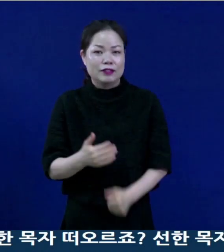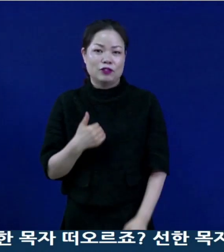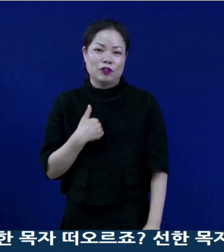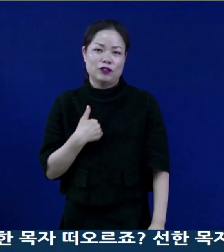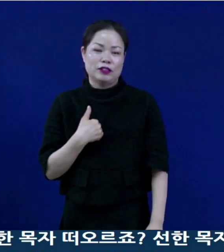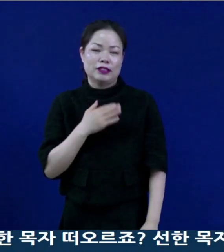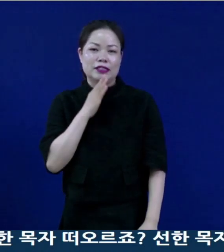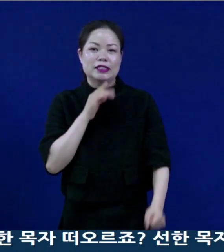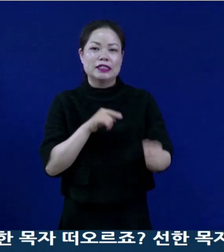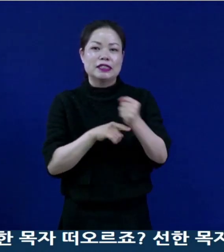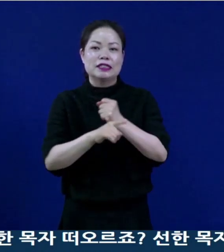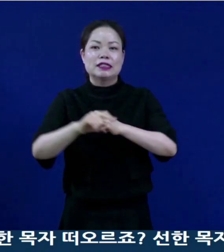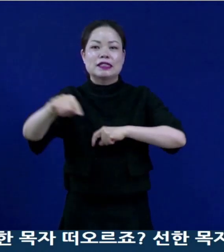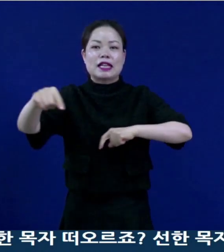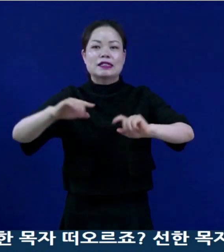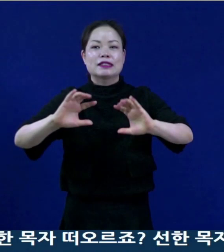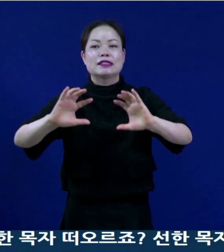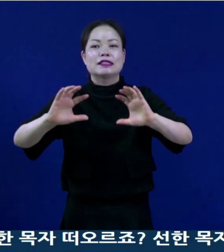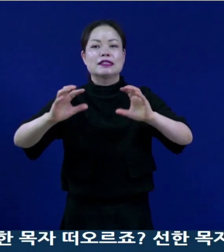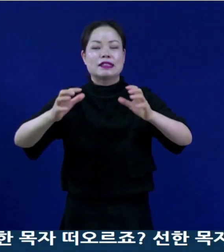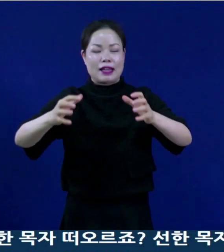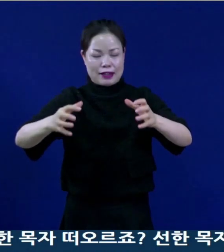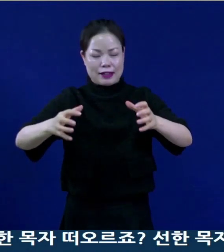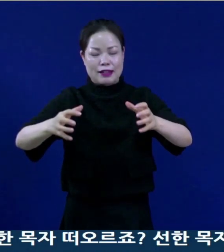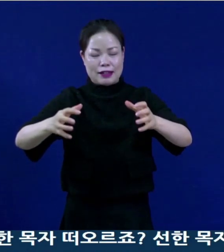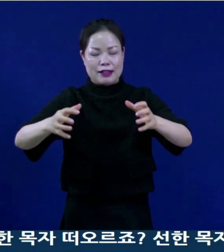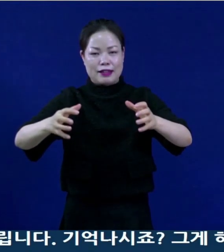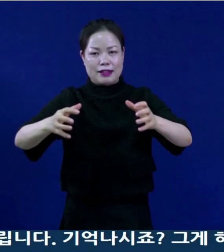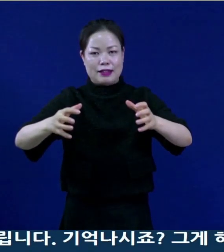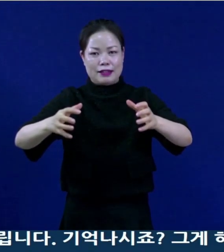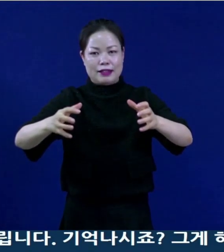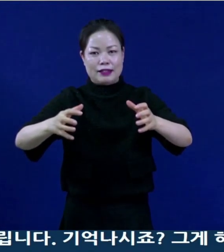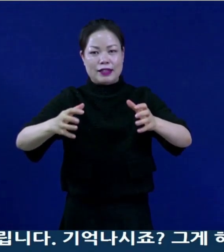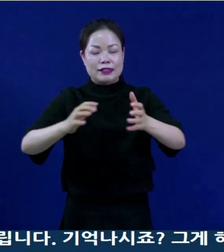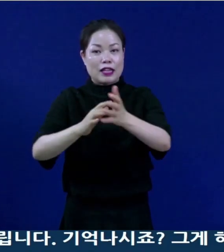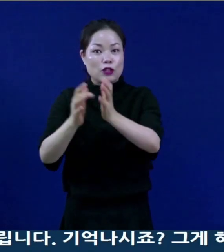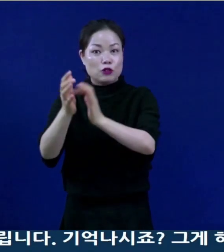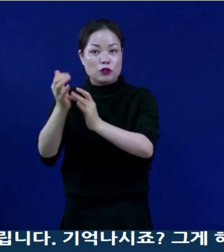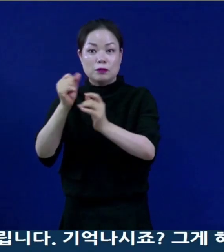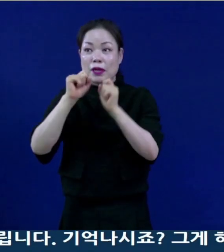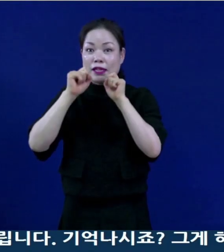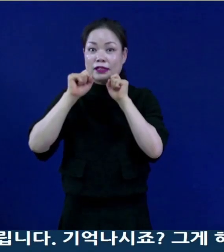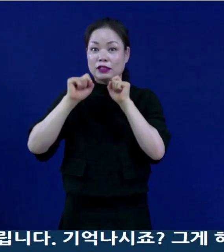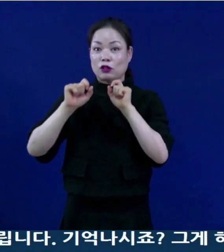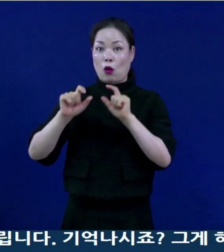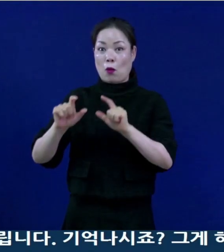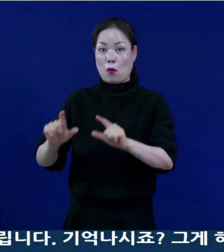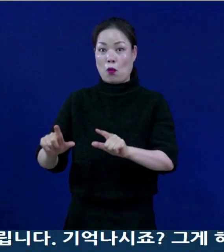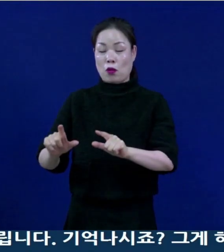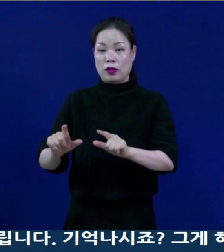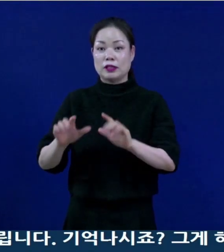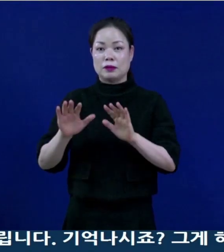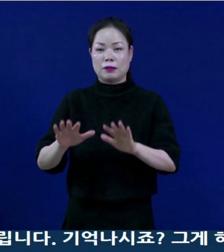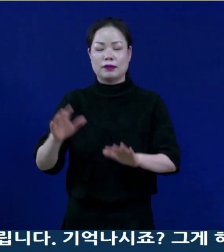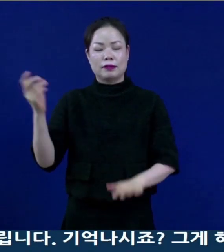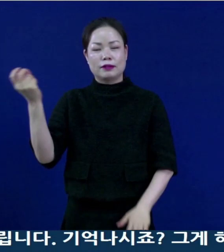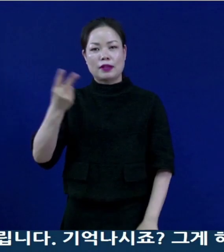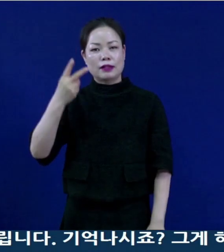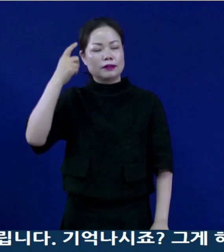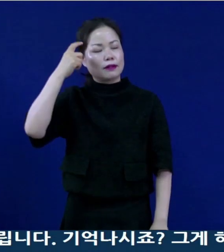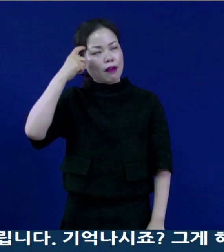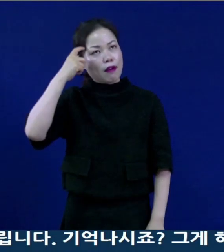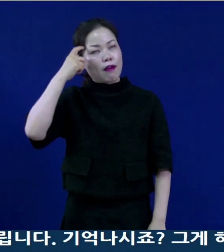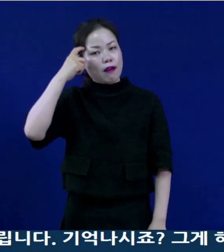저는 이 진리로 다스리는 나라, 이 예수님의 이 선포를 이번에 다시